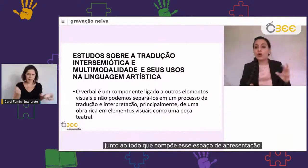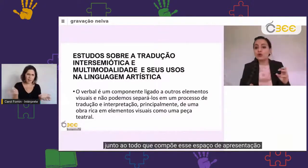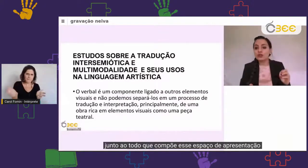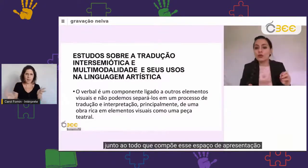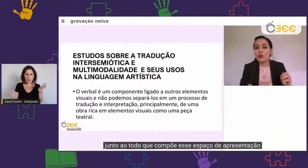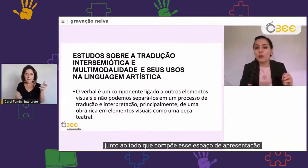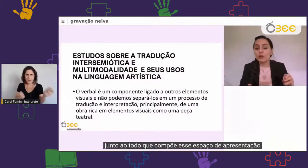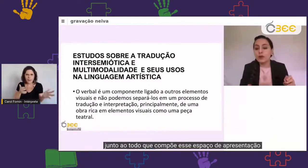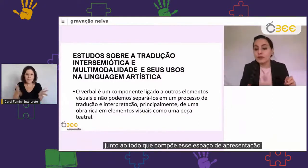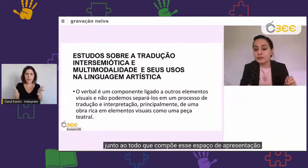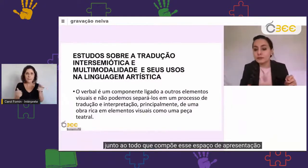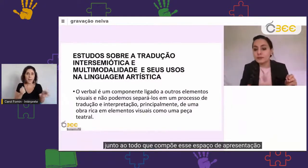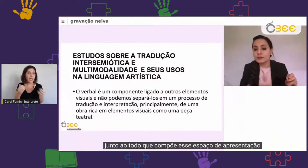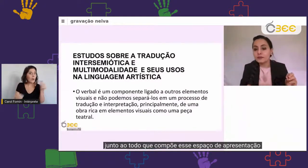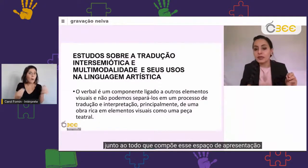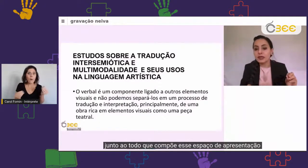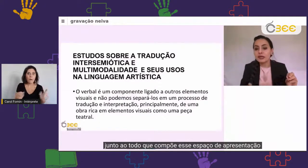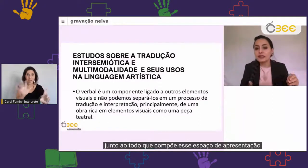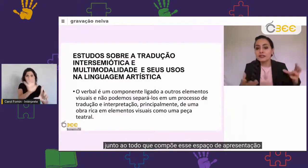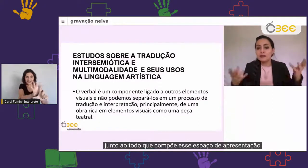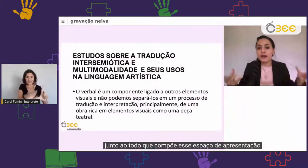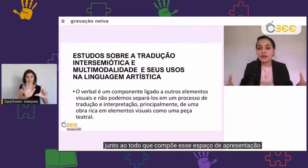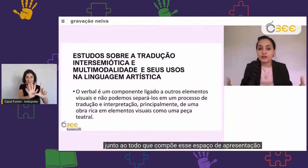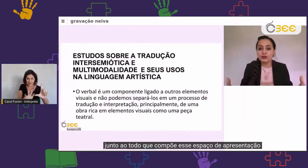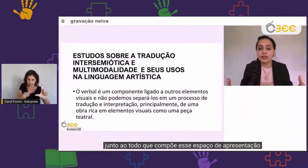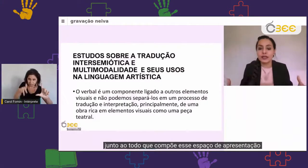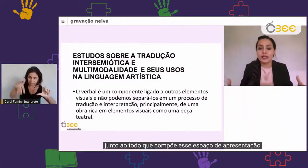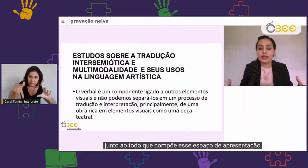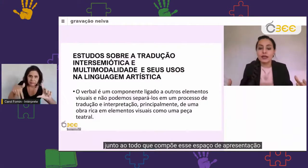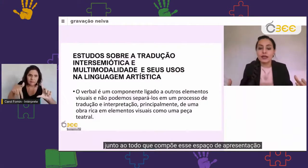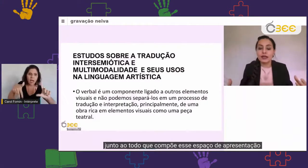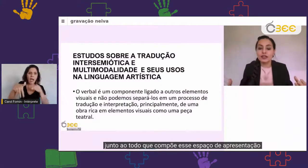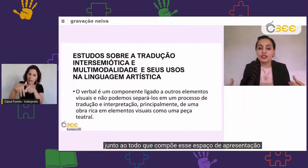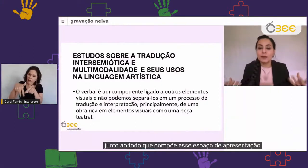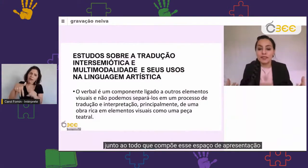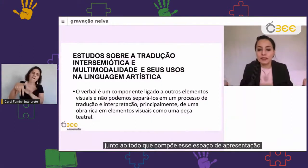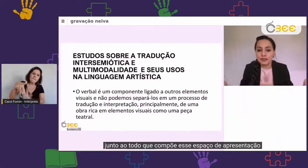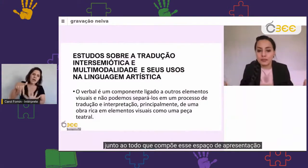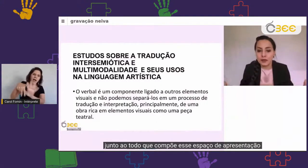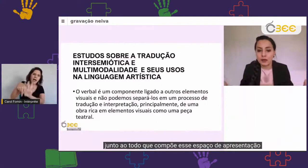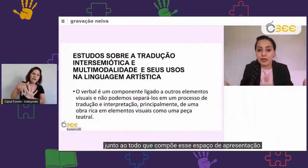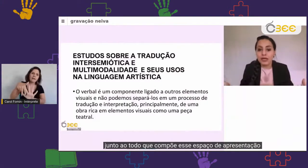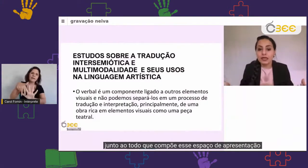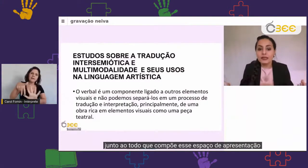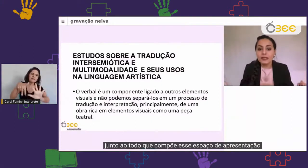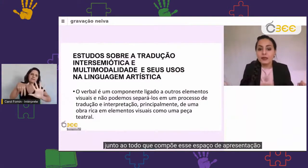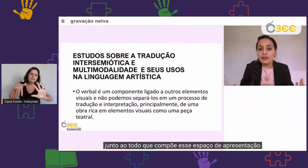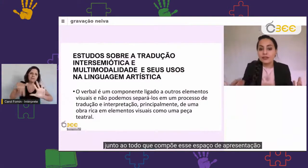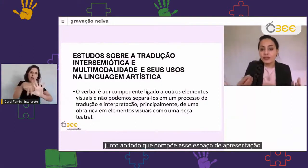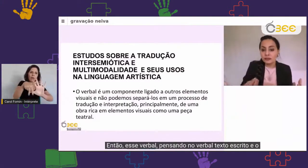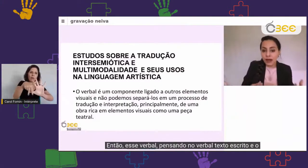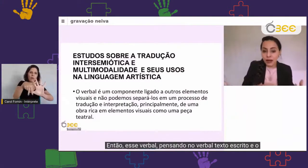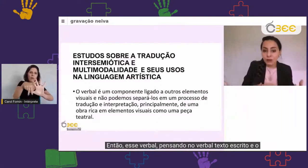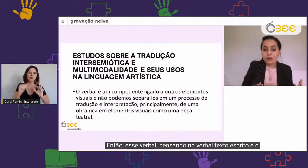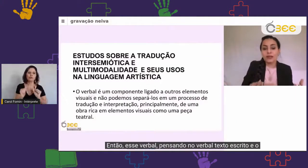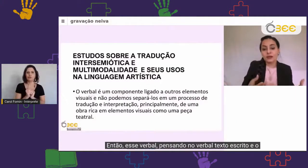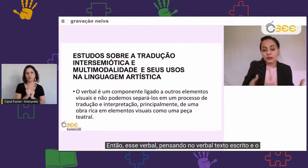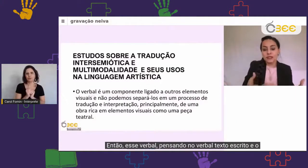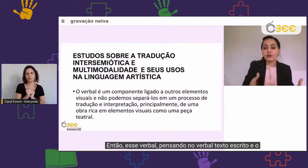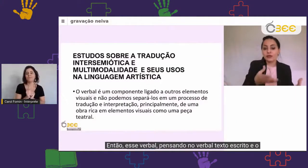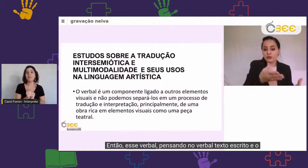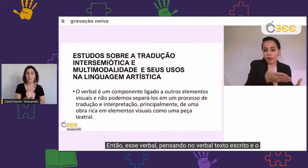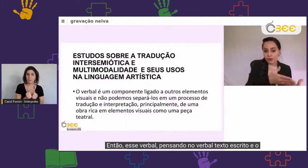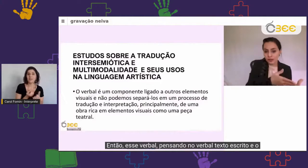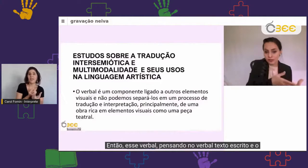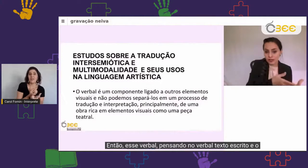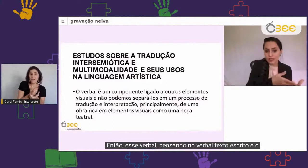ao todo que compõe esse espaço, né, de apresentação. Então, esse verbal, e